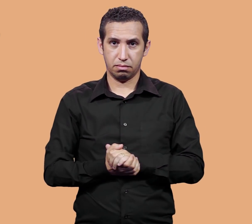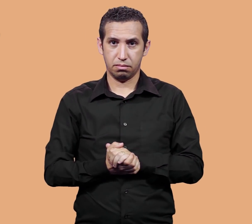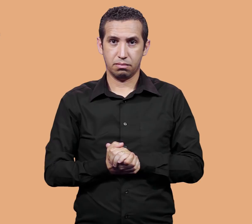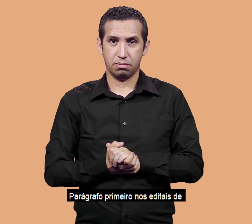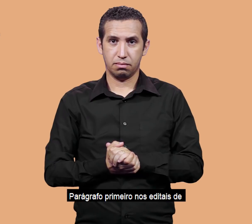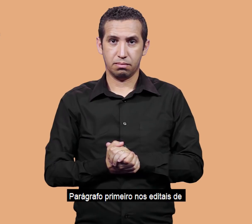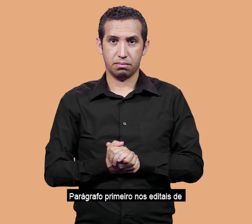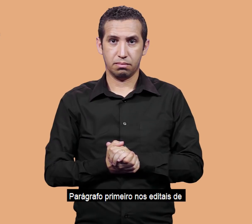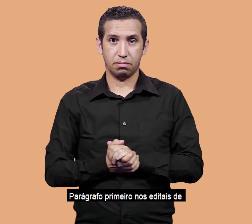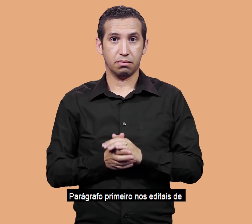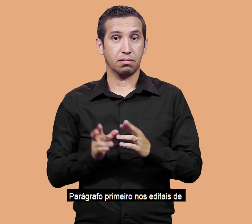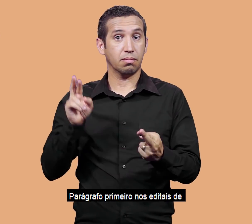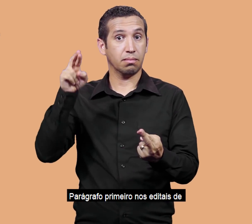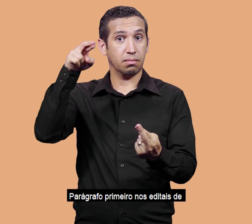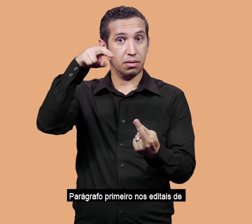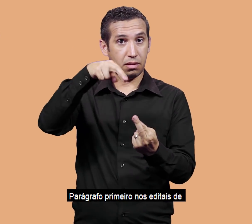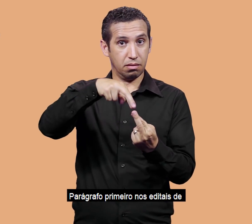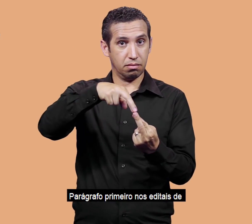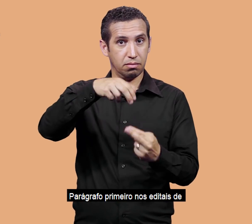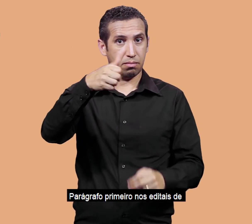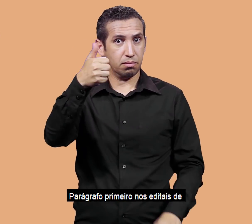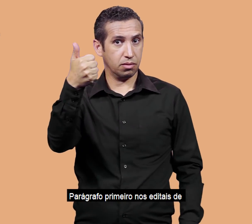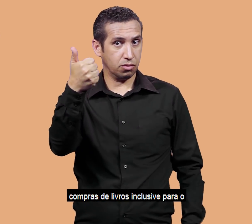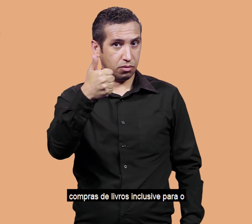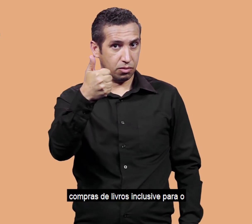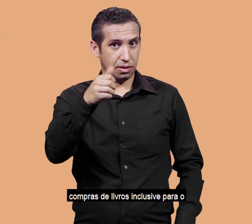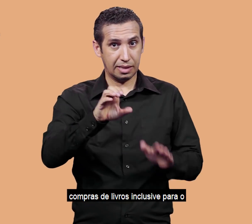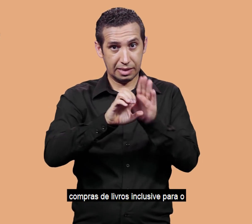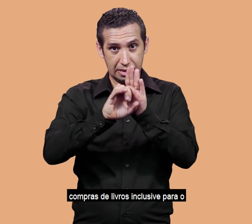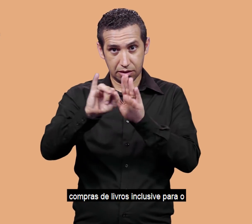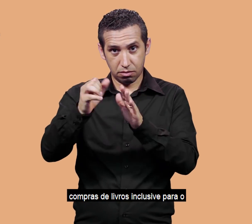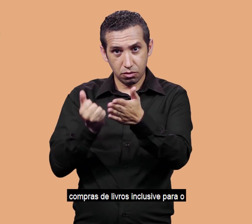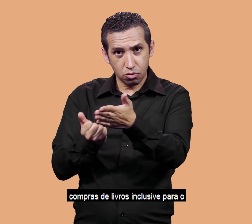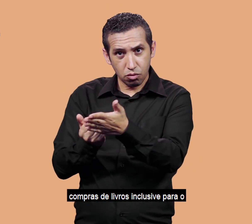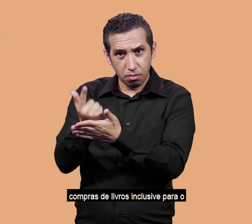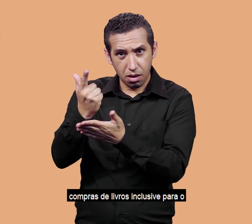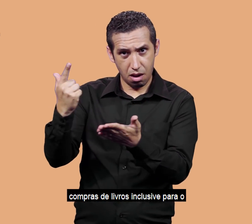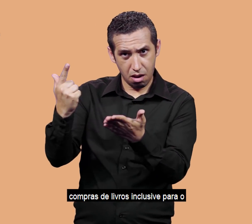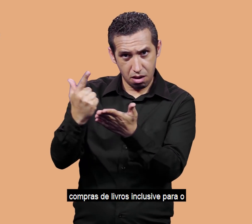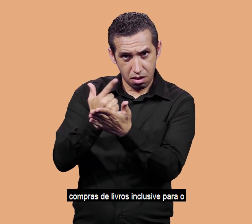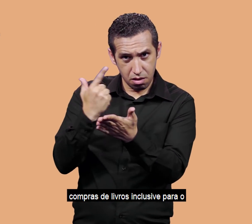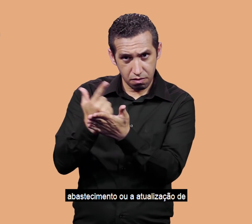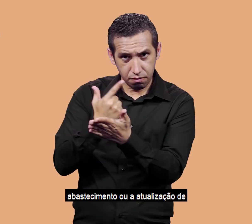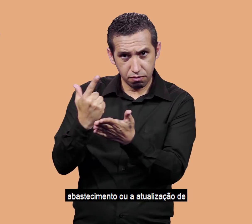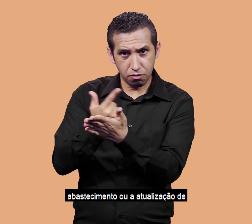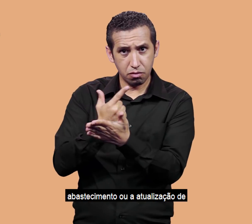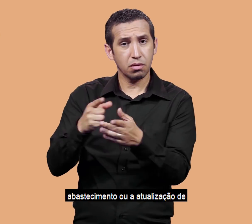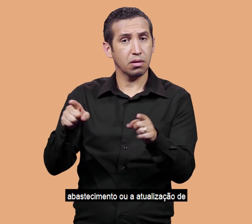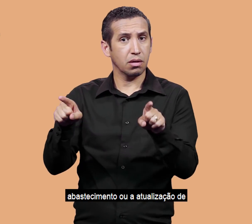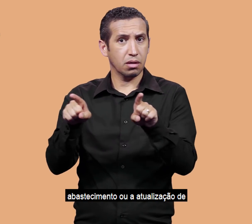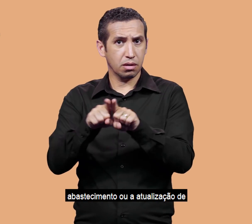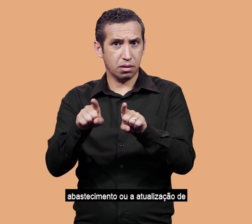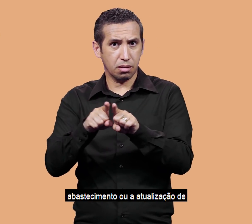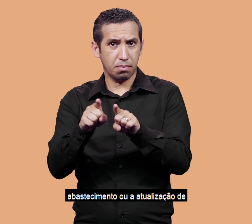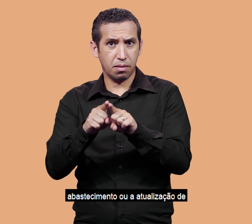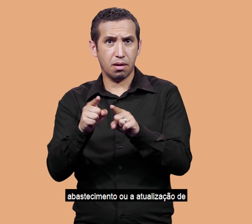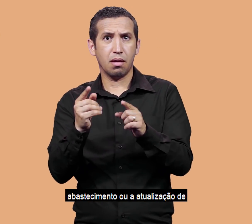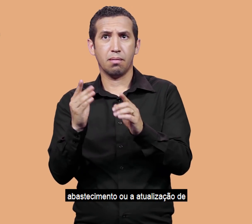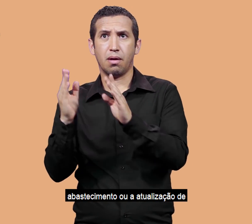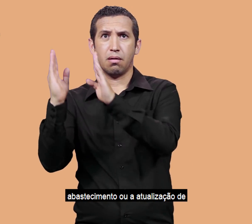parágrafo 1º nos editais de compras de livros inclusive para o abastecimento ou a atualização de